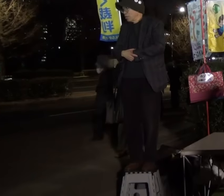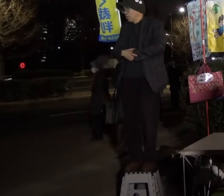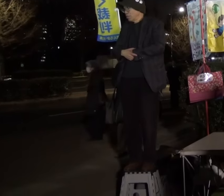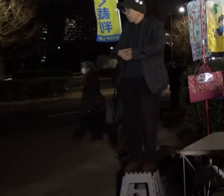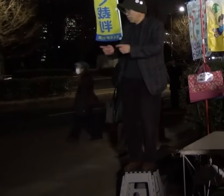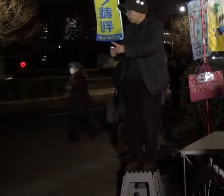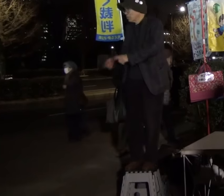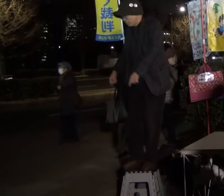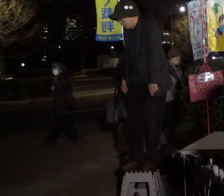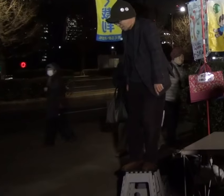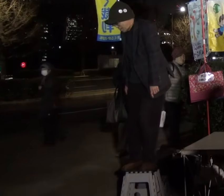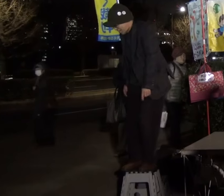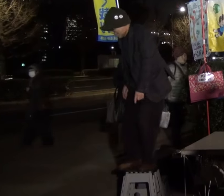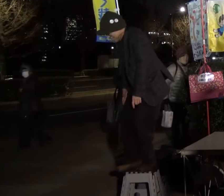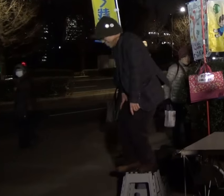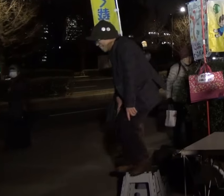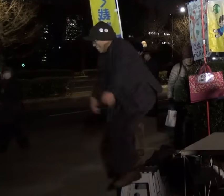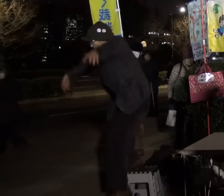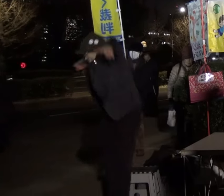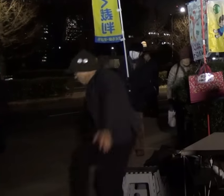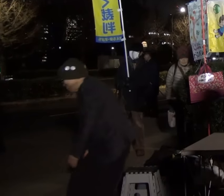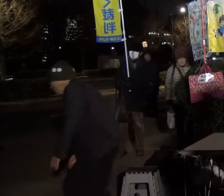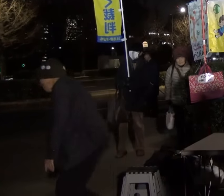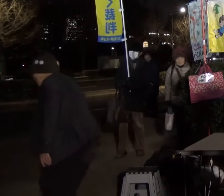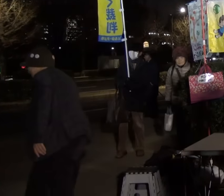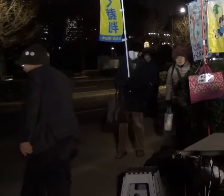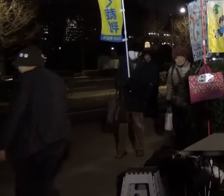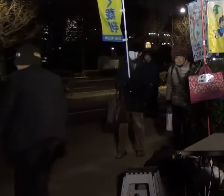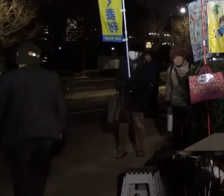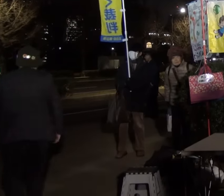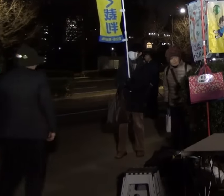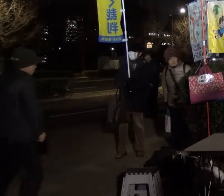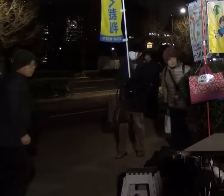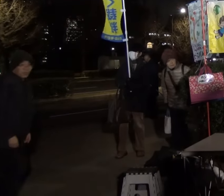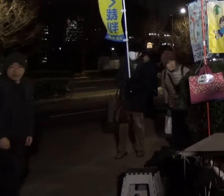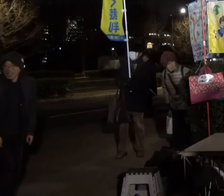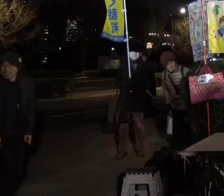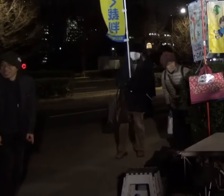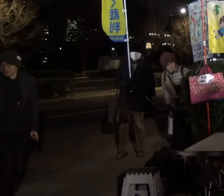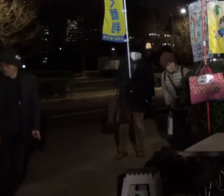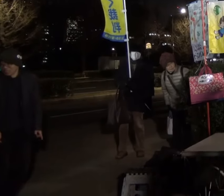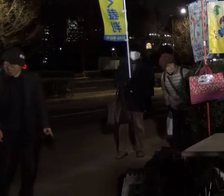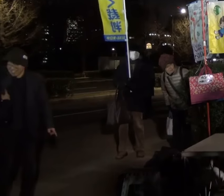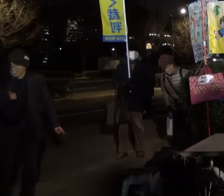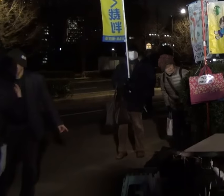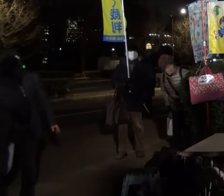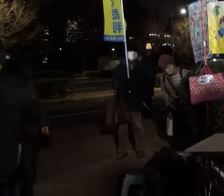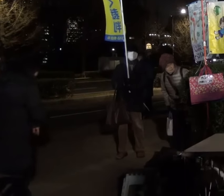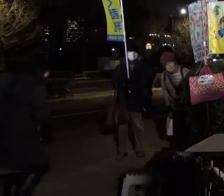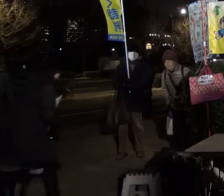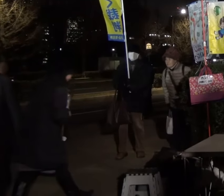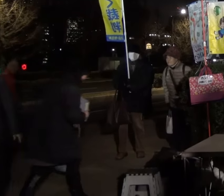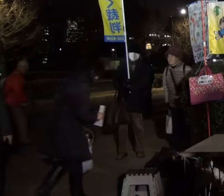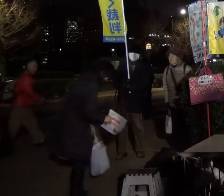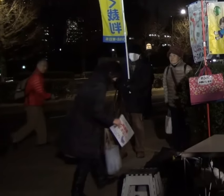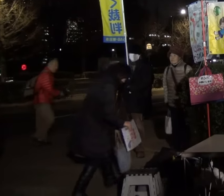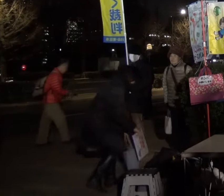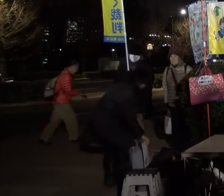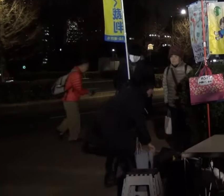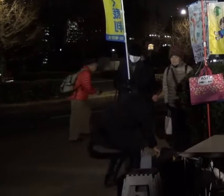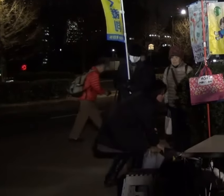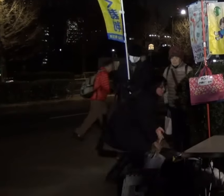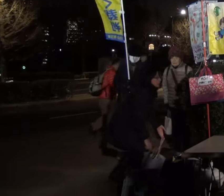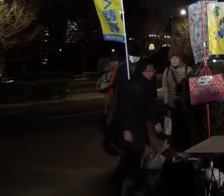がいらっしゃいまして、はい、今日はですね、国会の中から嬉しい、ね、池内沙織さん、はい、衆